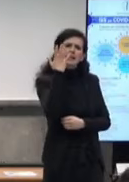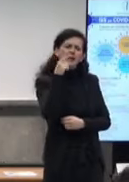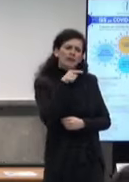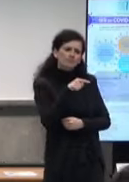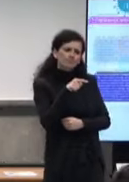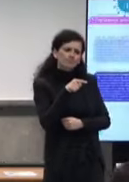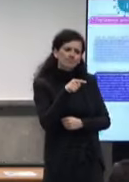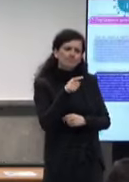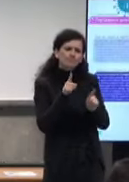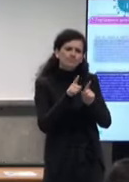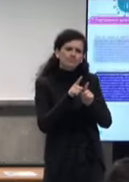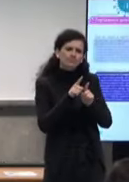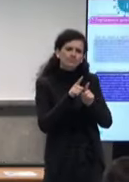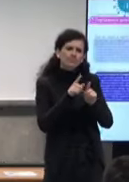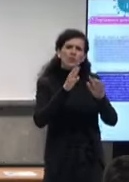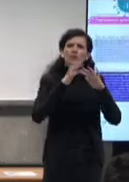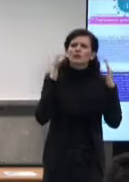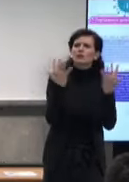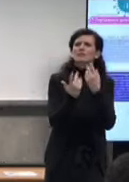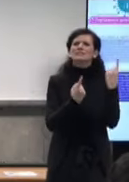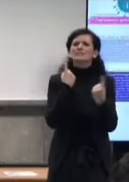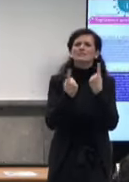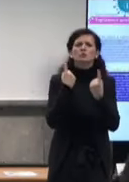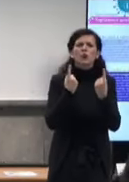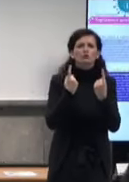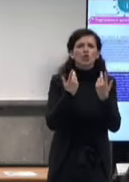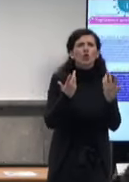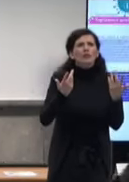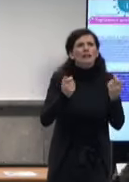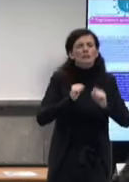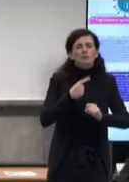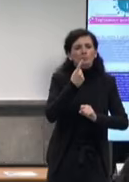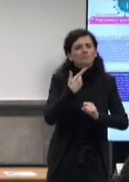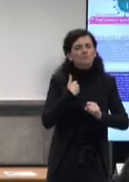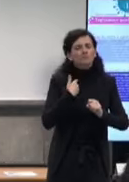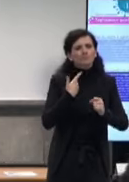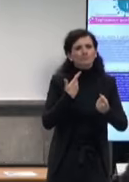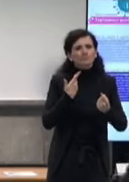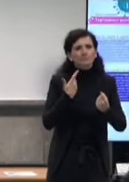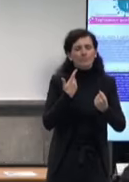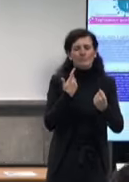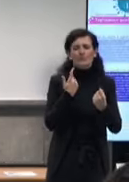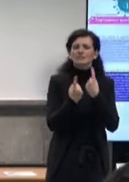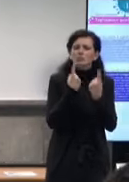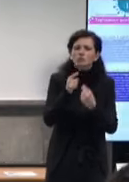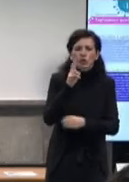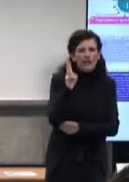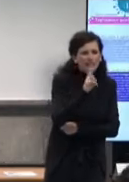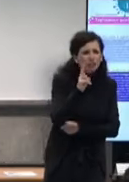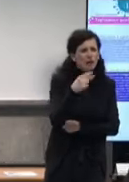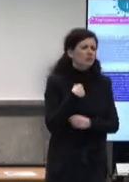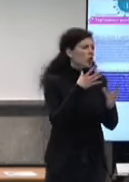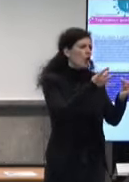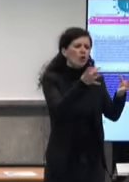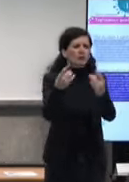accurata dell'intero universo intero universo in questo caso mi limito a parlare soltanto ovviamente dei decessi non dei contagiati